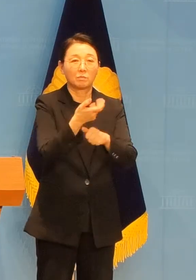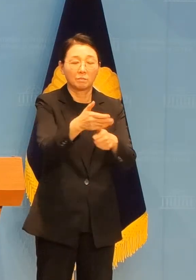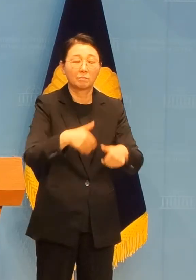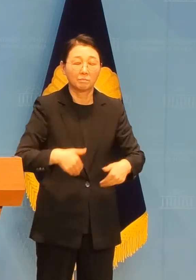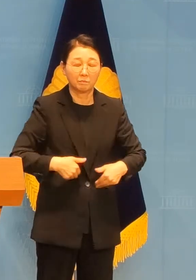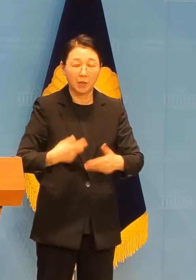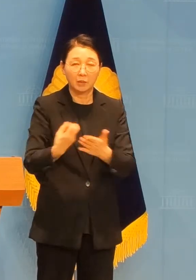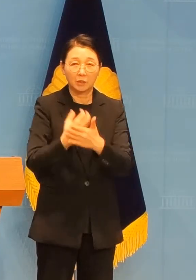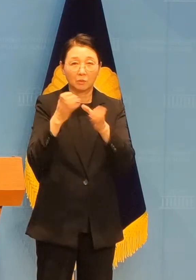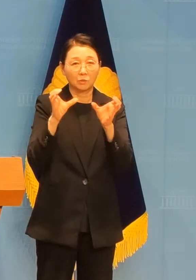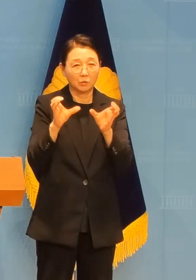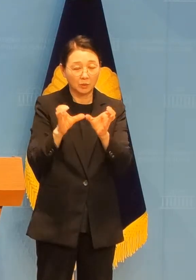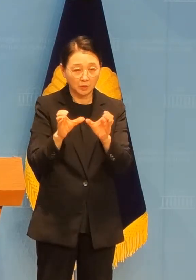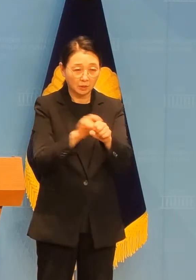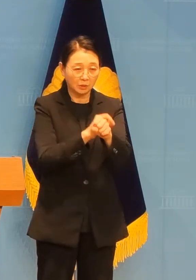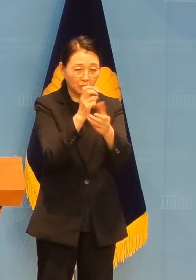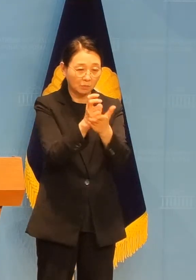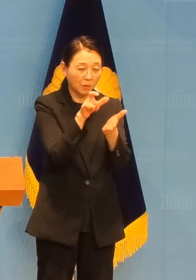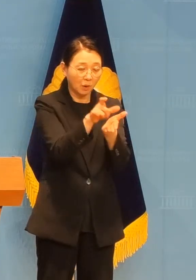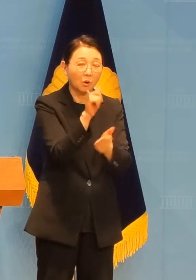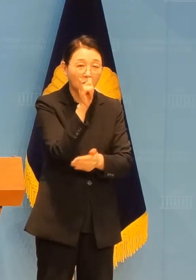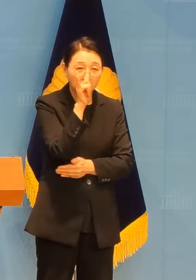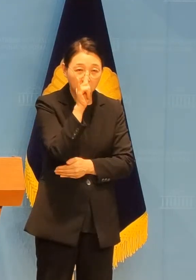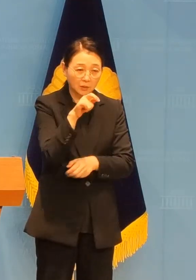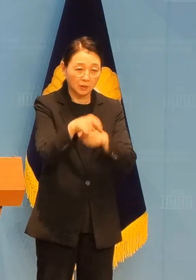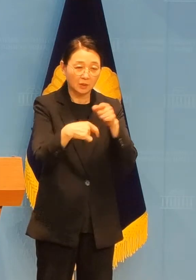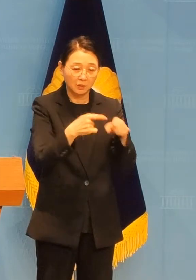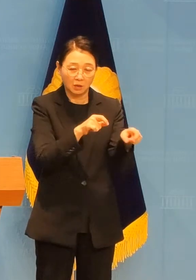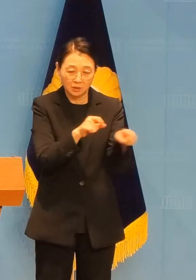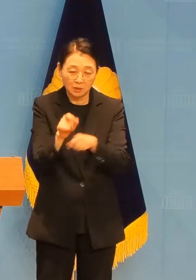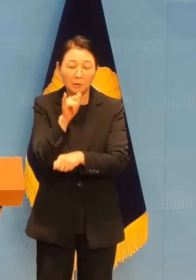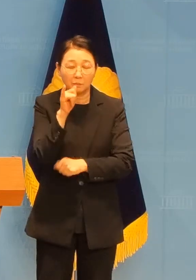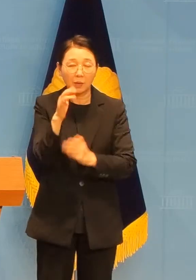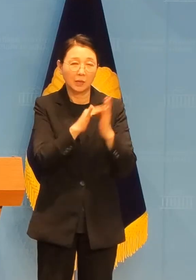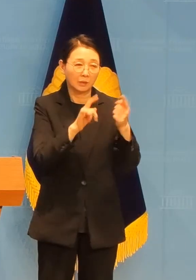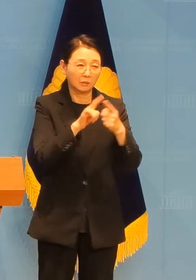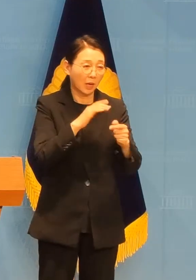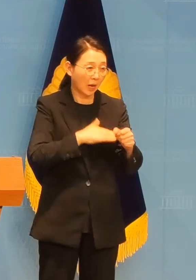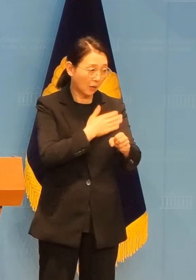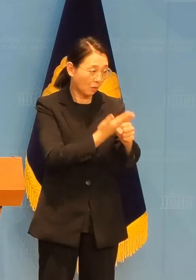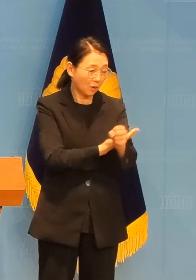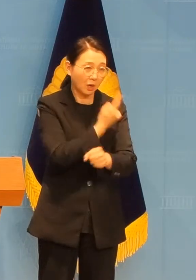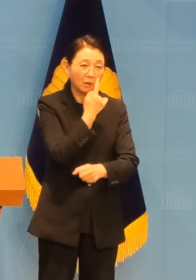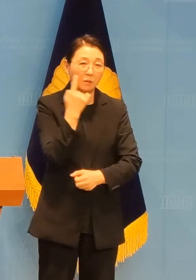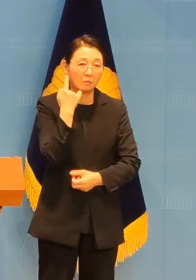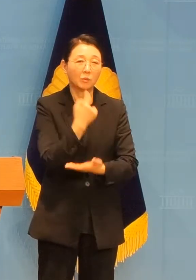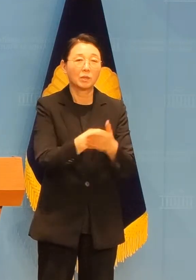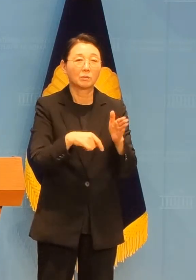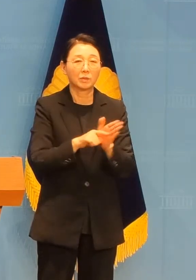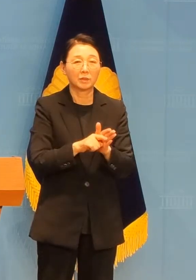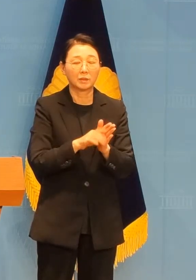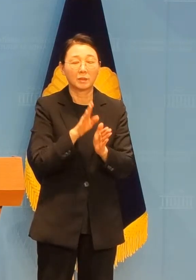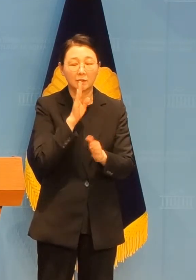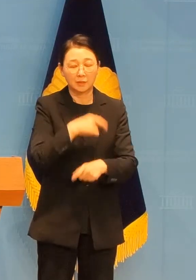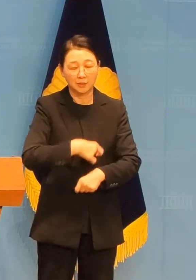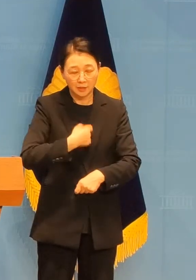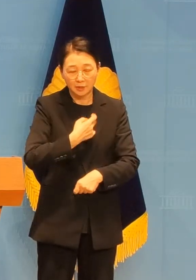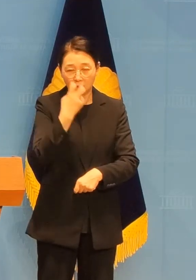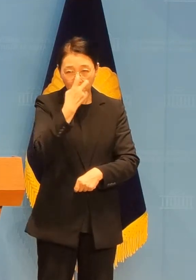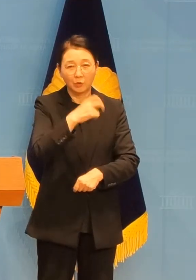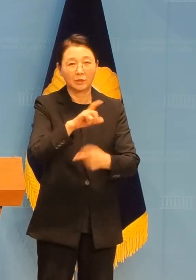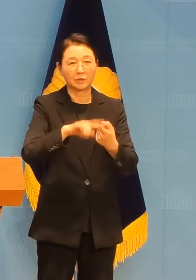기본소득당은 특별법에 명시되고도 1년 넘게 지연된 유가족의 알 권리가 보장될 수 있도록 진상규명 과정을